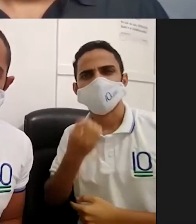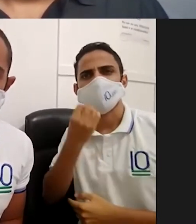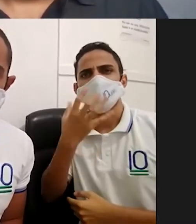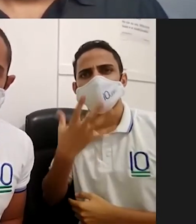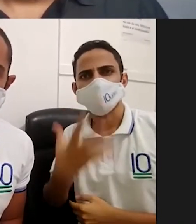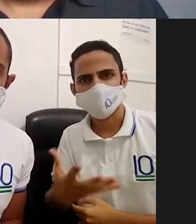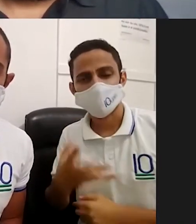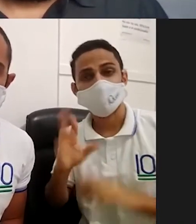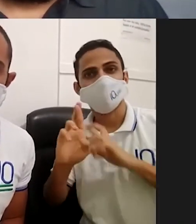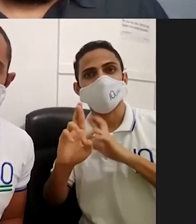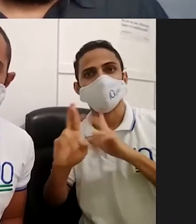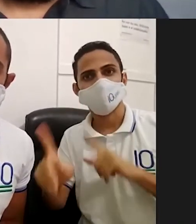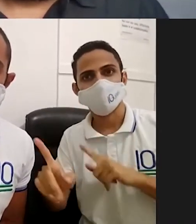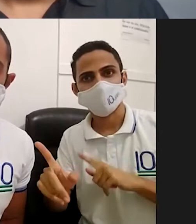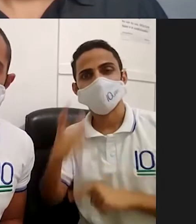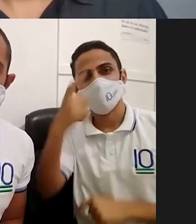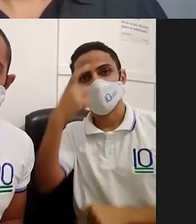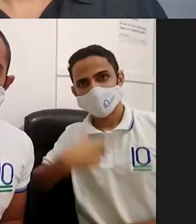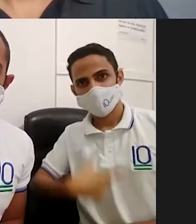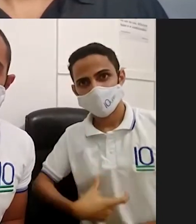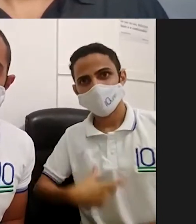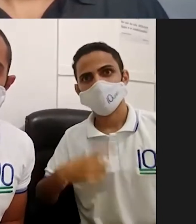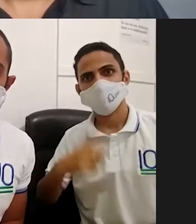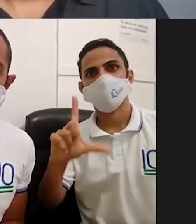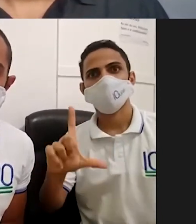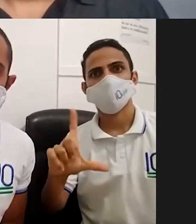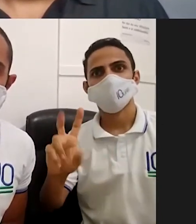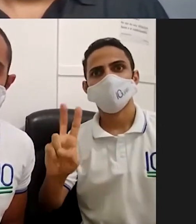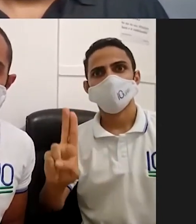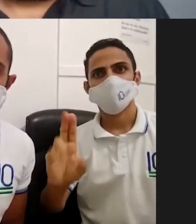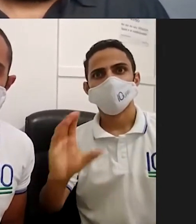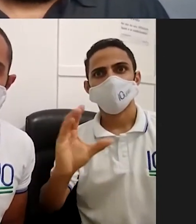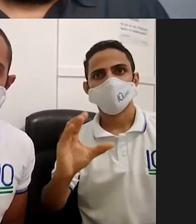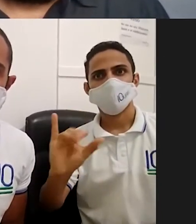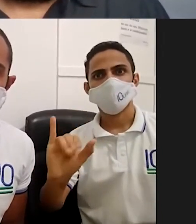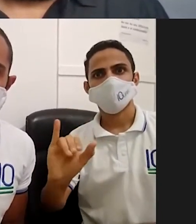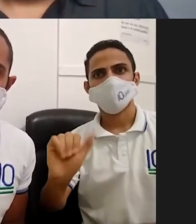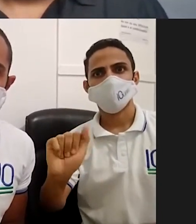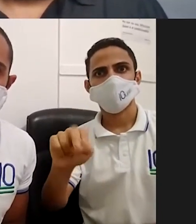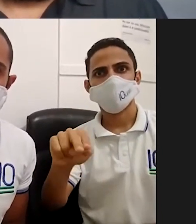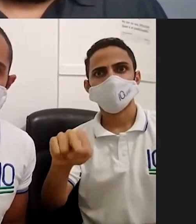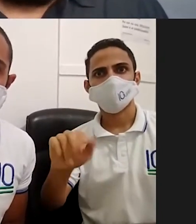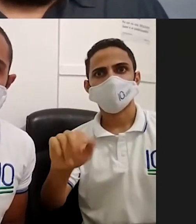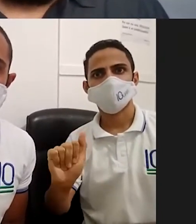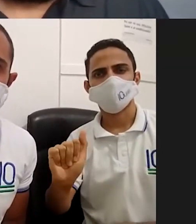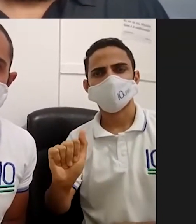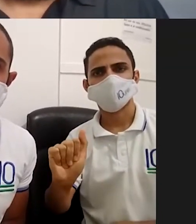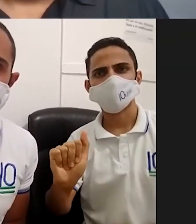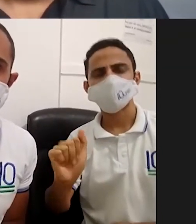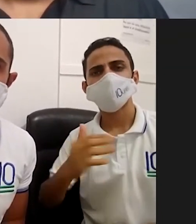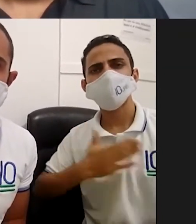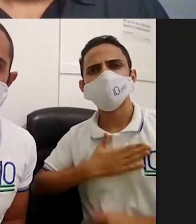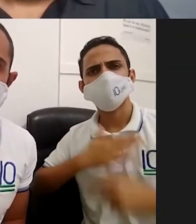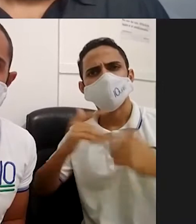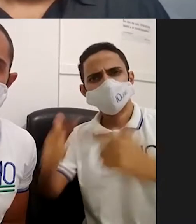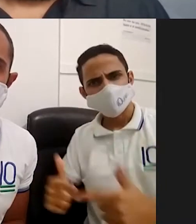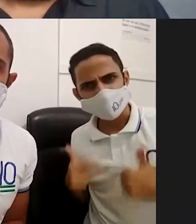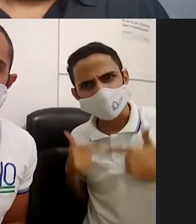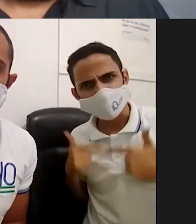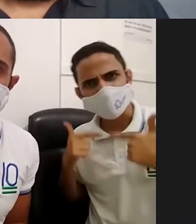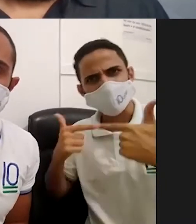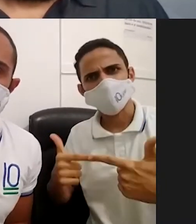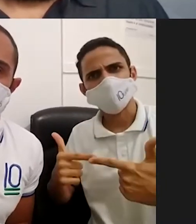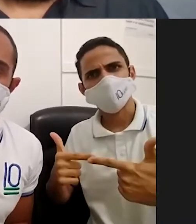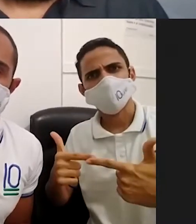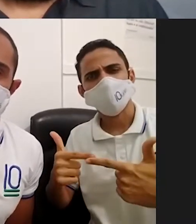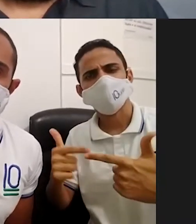Eu sou Luciana Bezerra, luto pela causa da mulher já há algum tempo e dentro dos 10 iguais